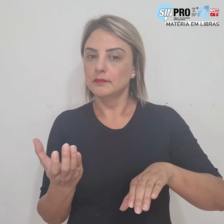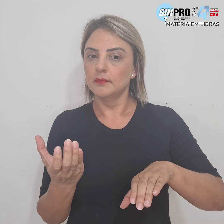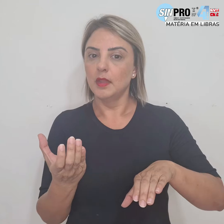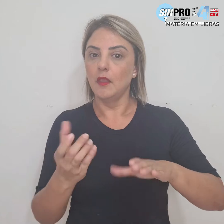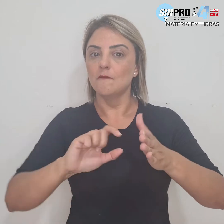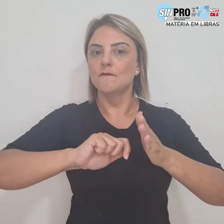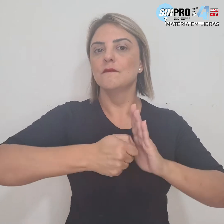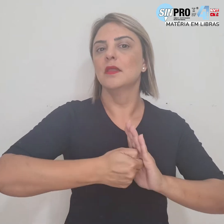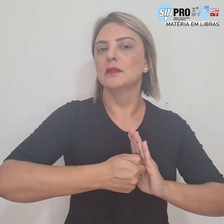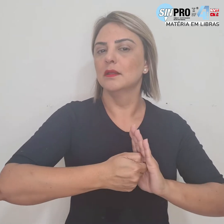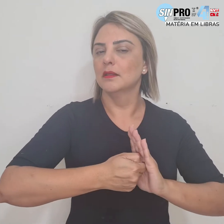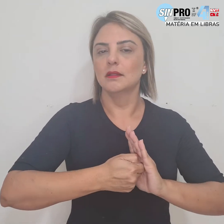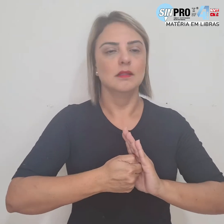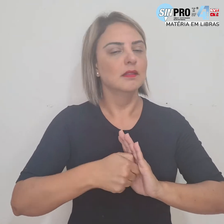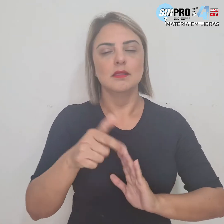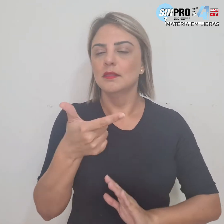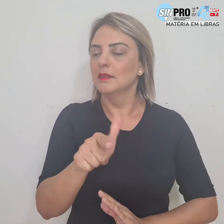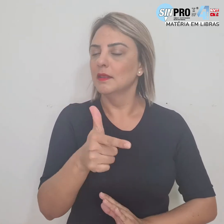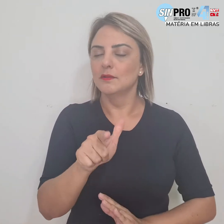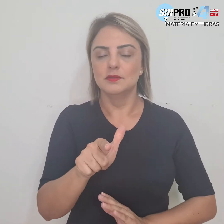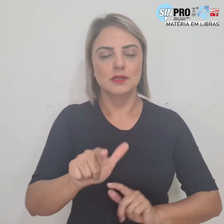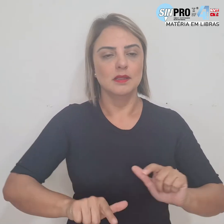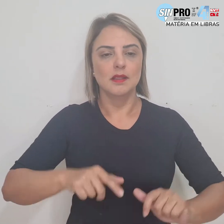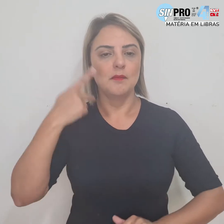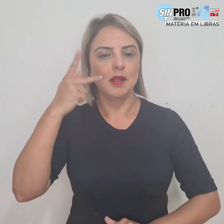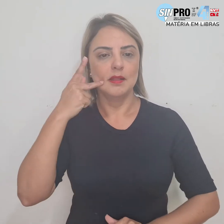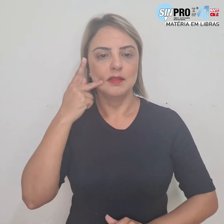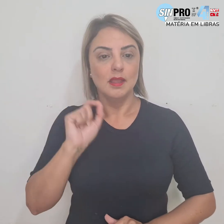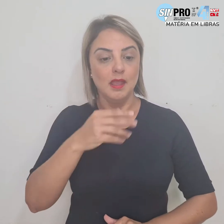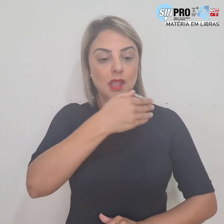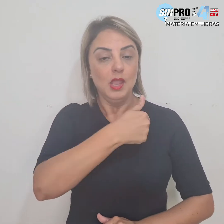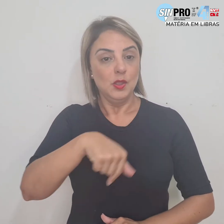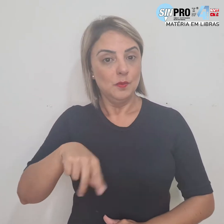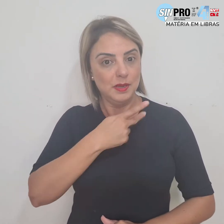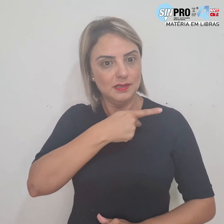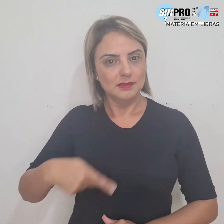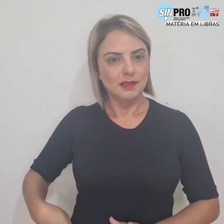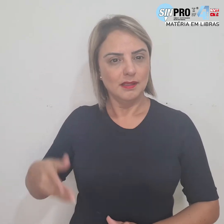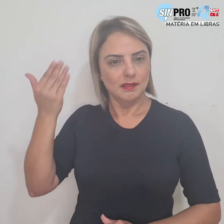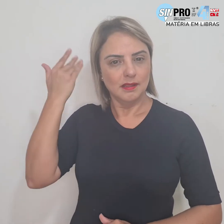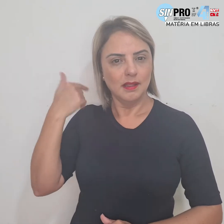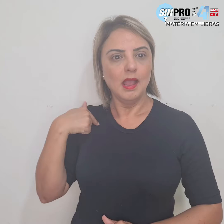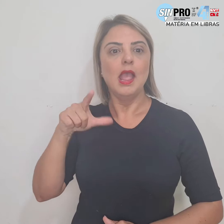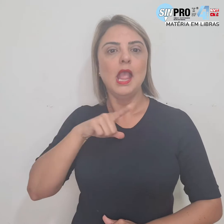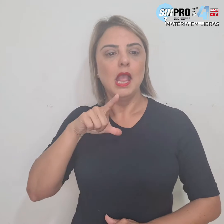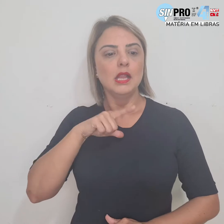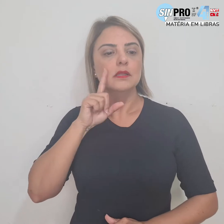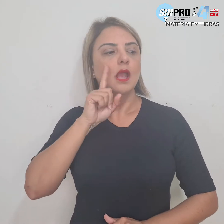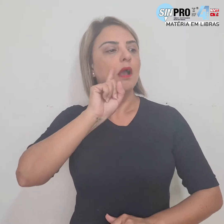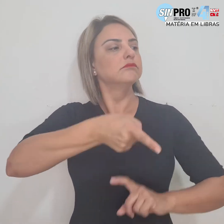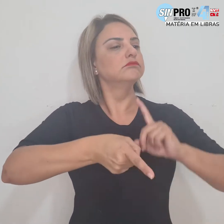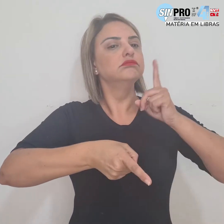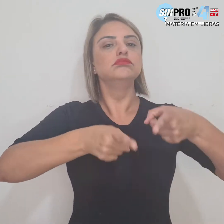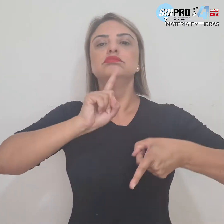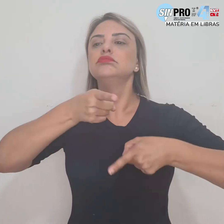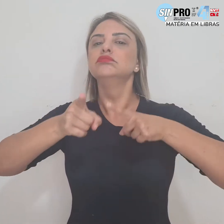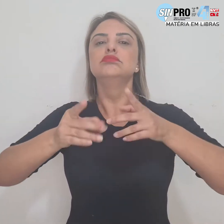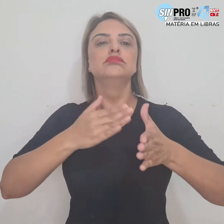estava fechado, não funcionava e o presidente da República tinha, naquela época, prerrogativa de dispor sobre todos